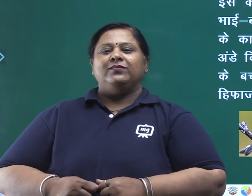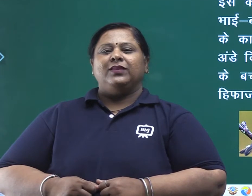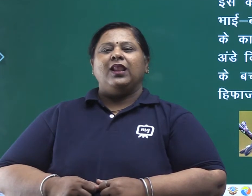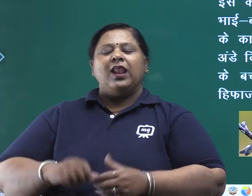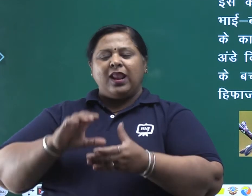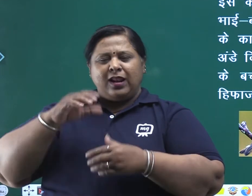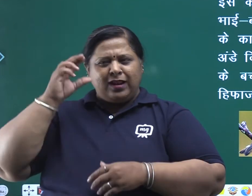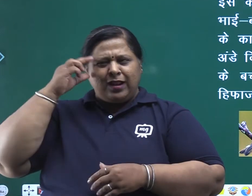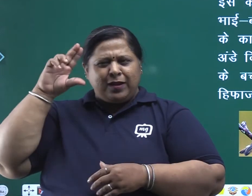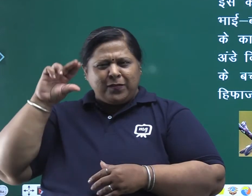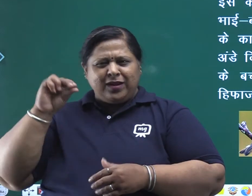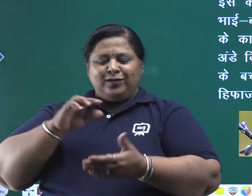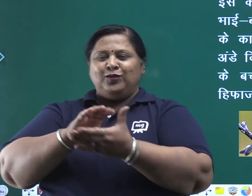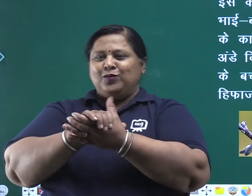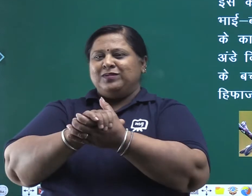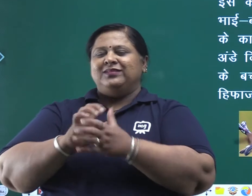नादान दोस्त